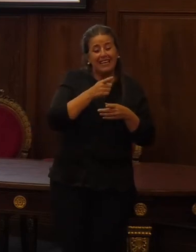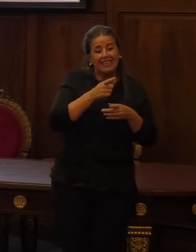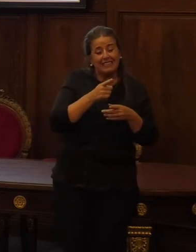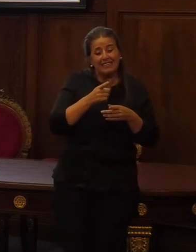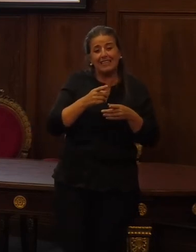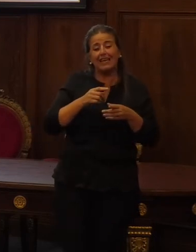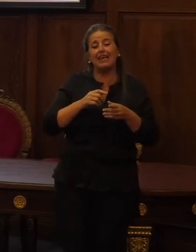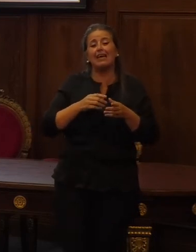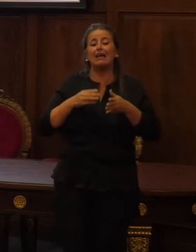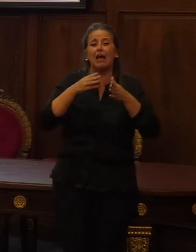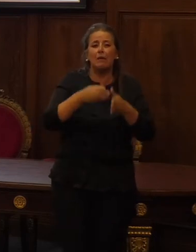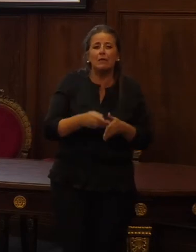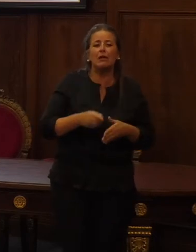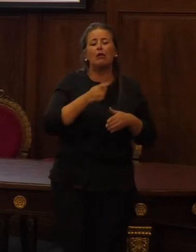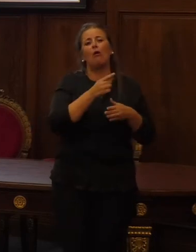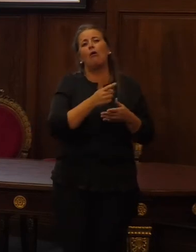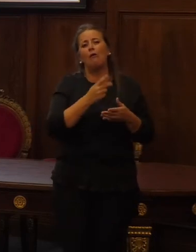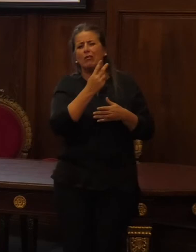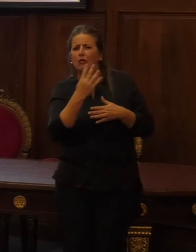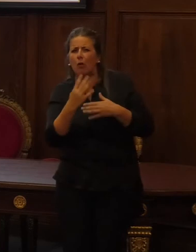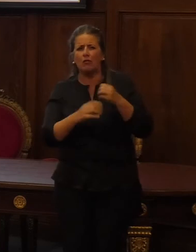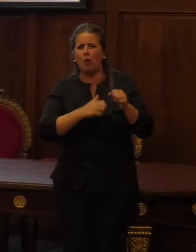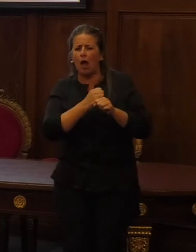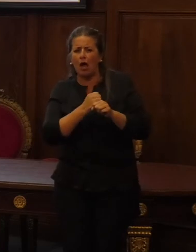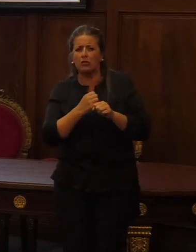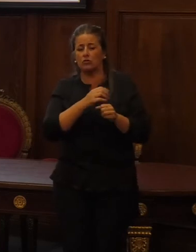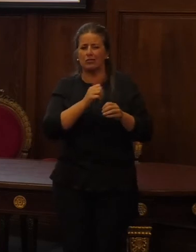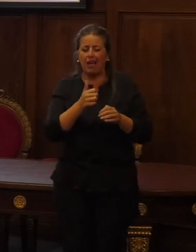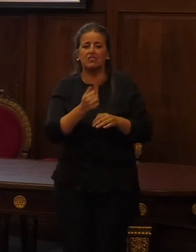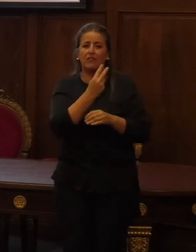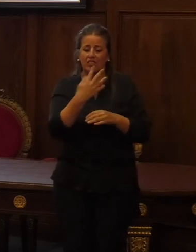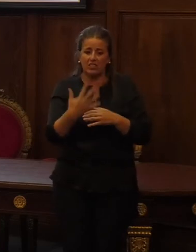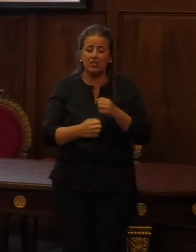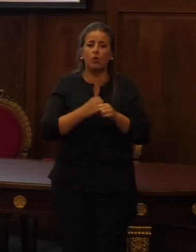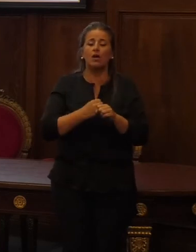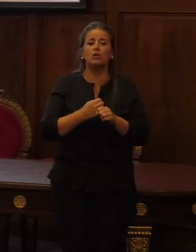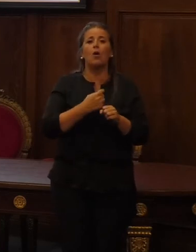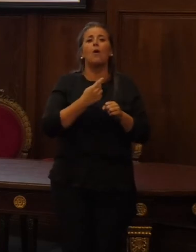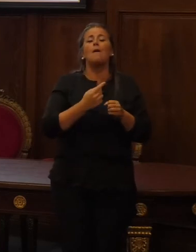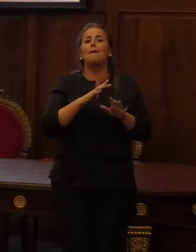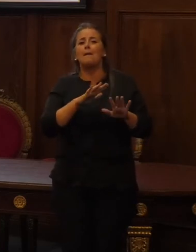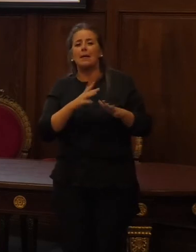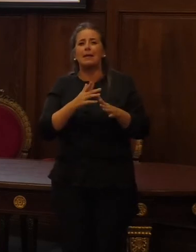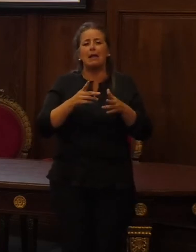ahora, de los 25 años, estuvo jalonado por un momento muy particular que fue